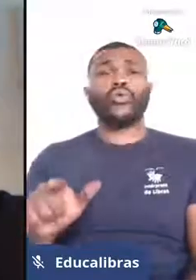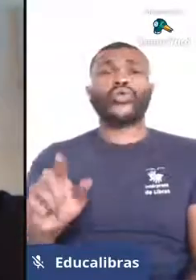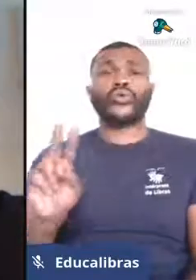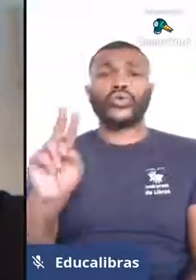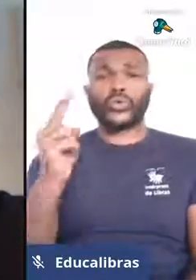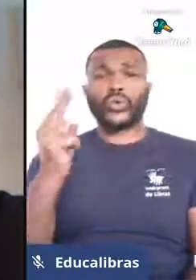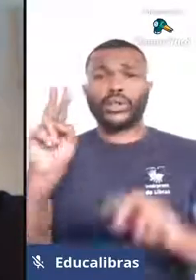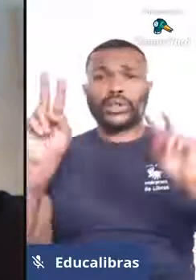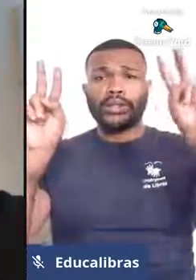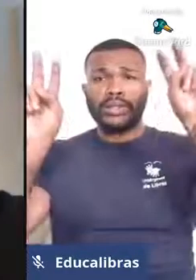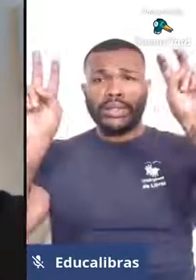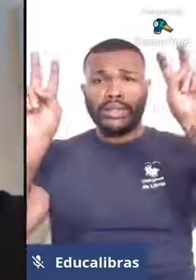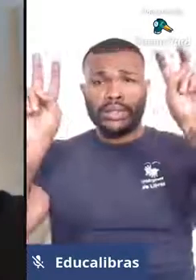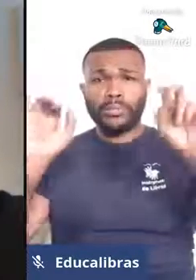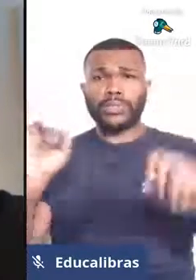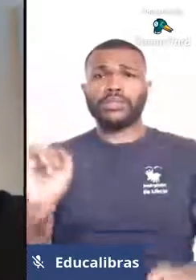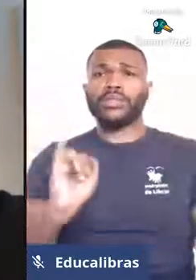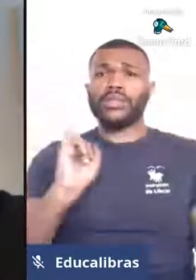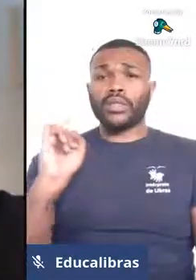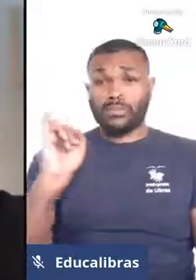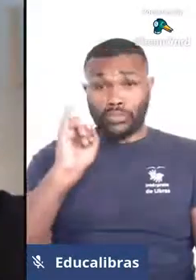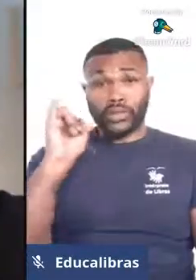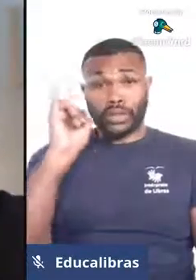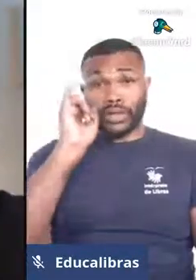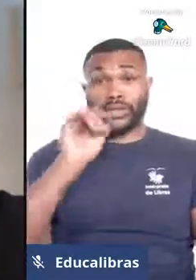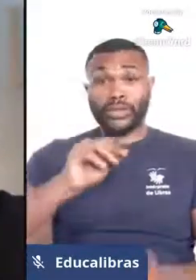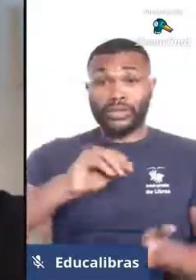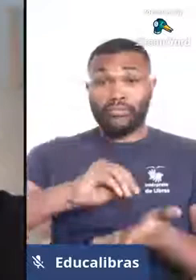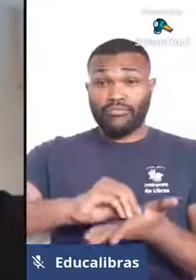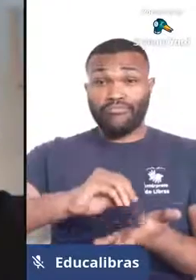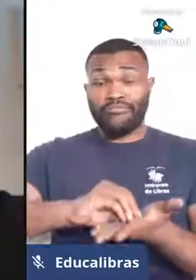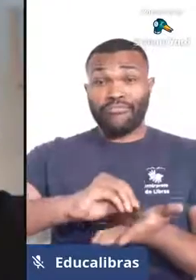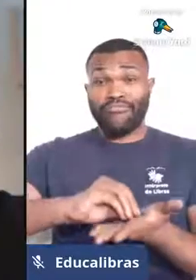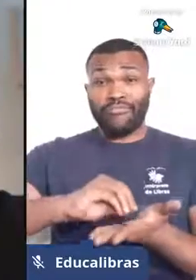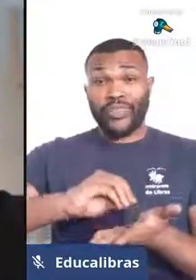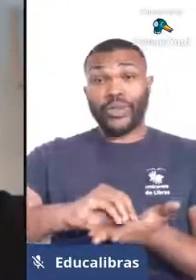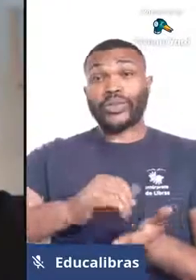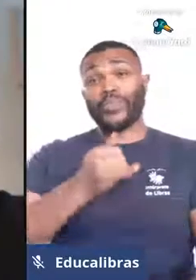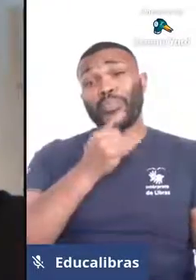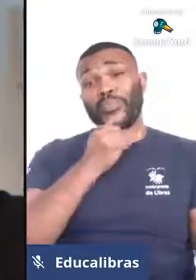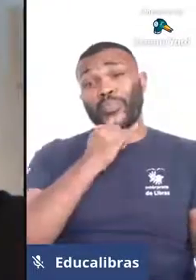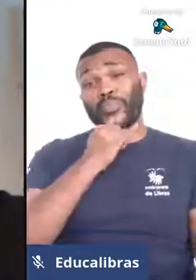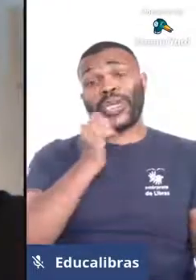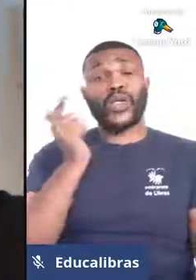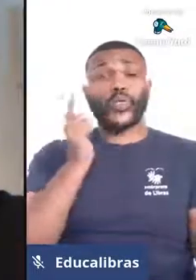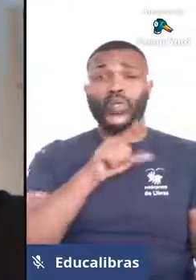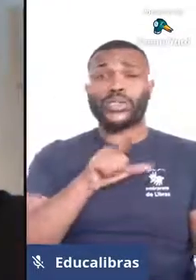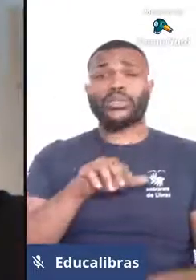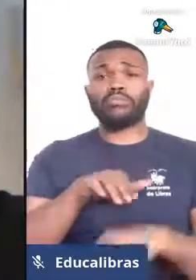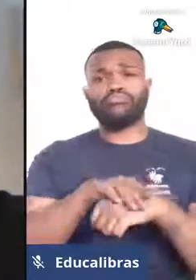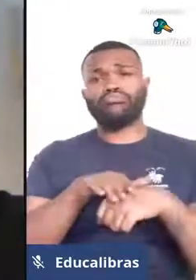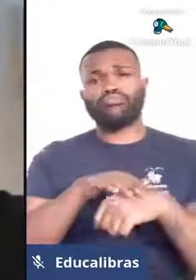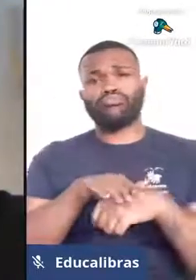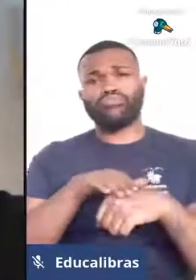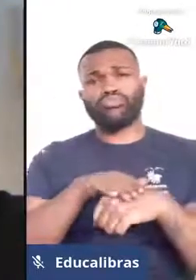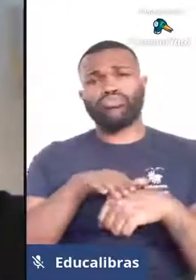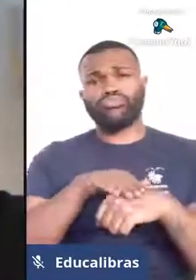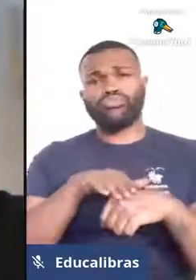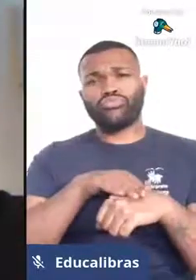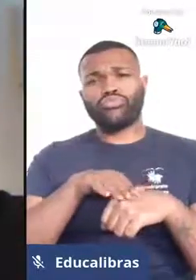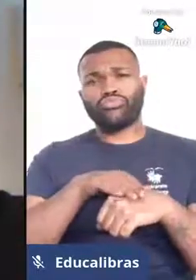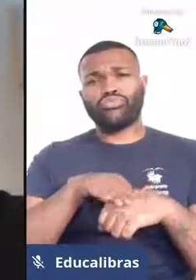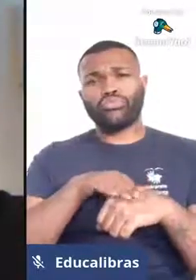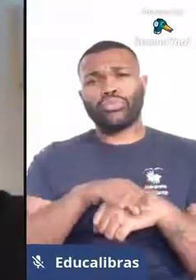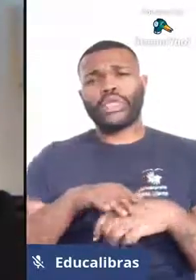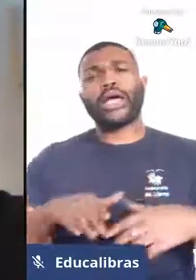questões importantes, pendentes. Pena a gente não ter conseguido discutir, mas ficam